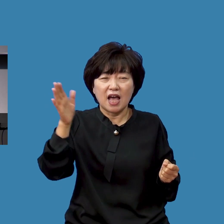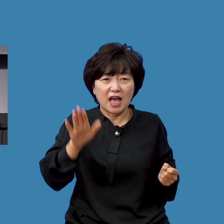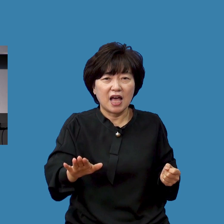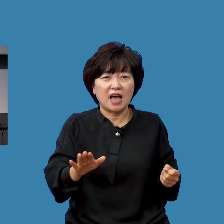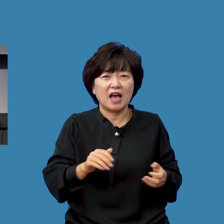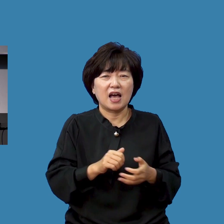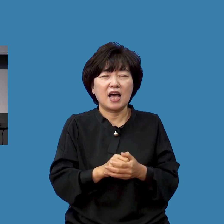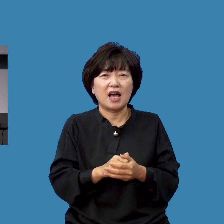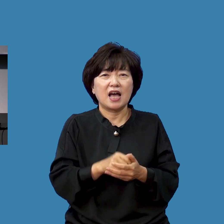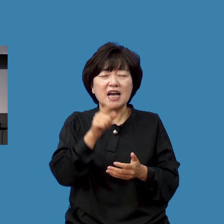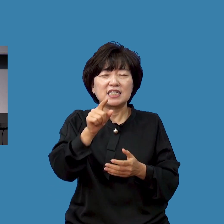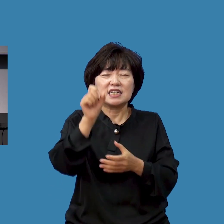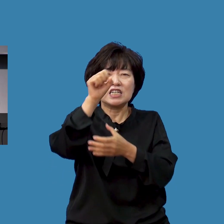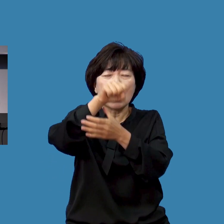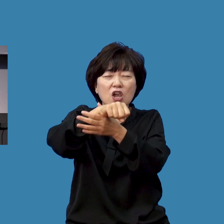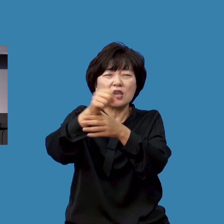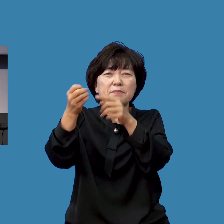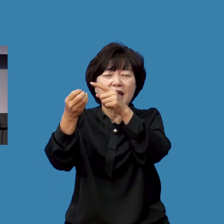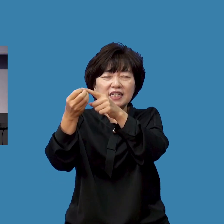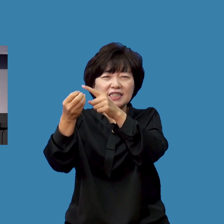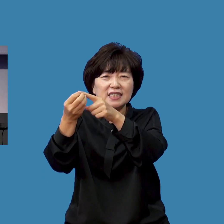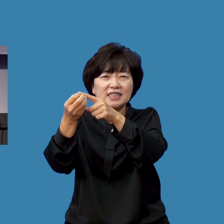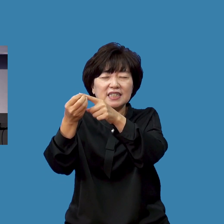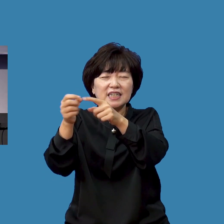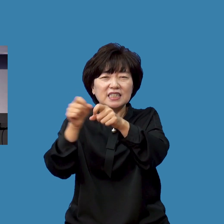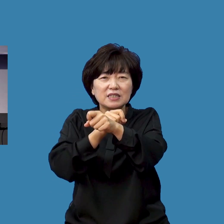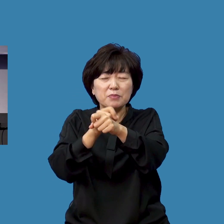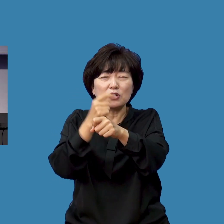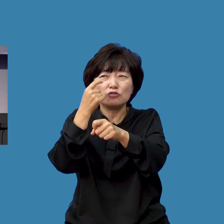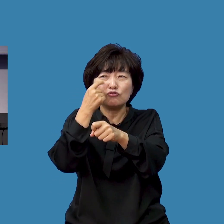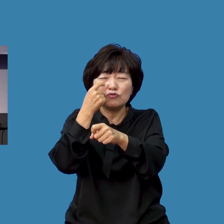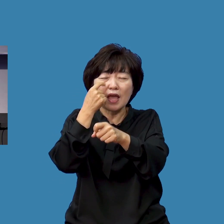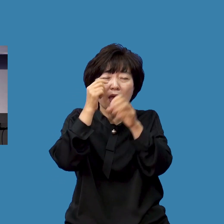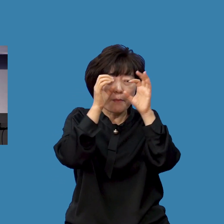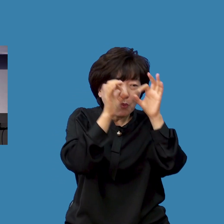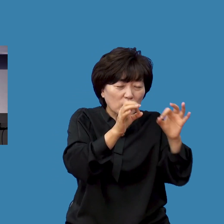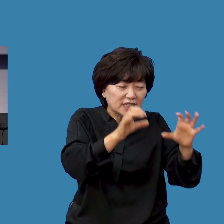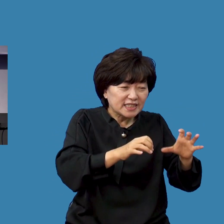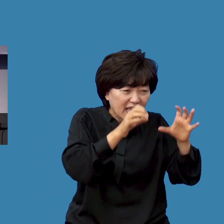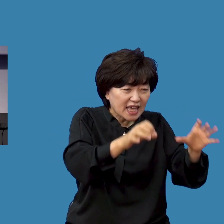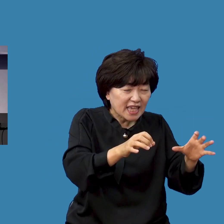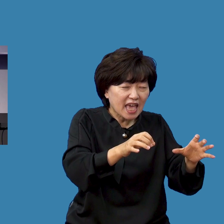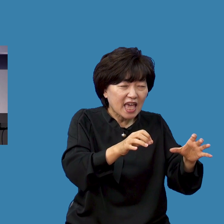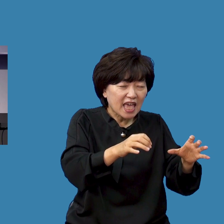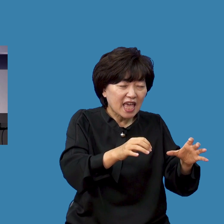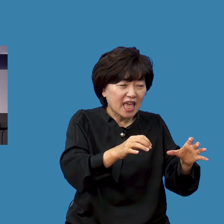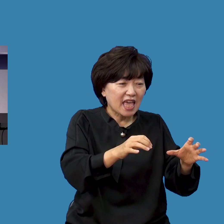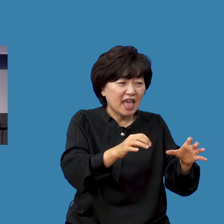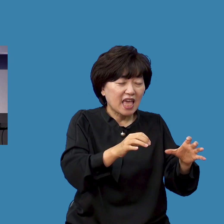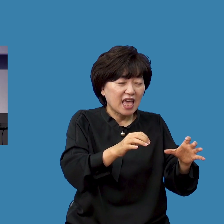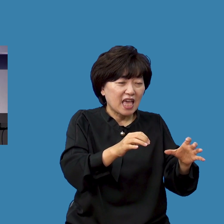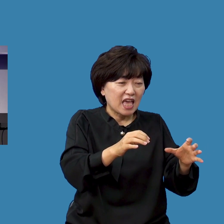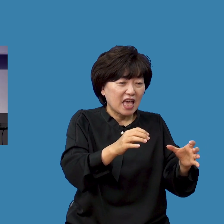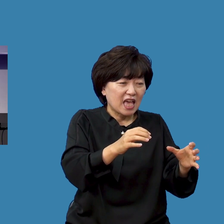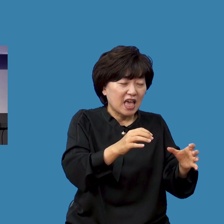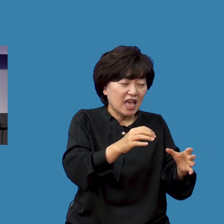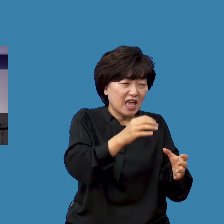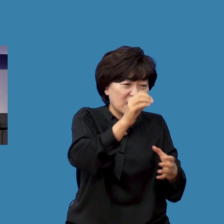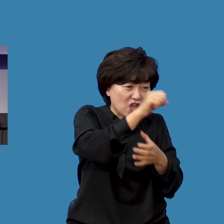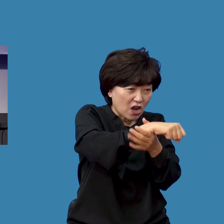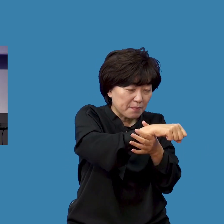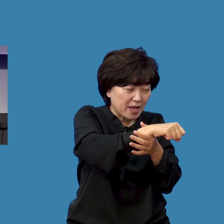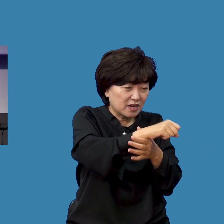그런데 그 열매를, 특별히 보이는 세계의 열매를 취할 권리가 있는데